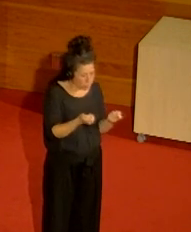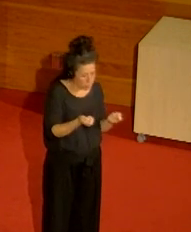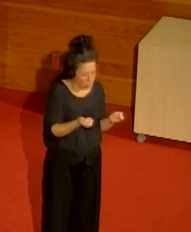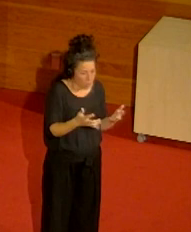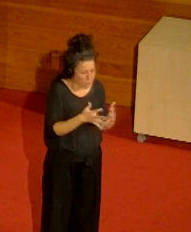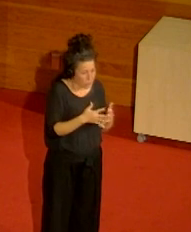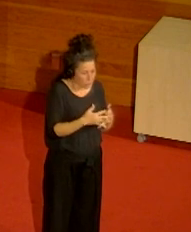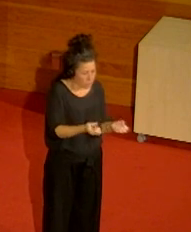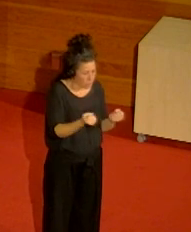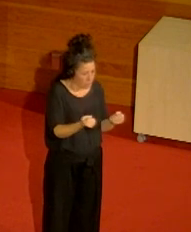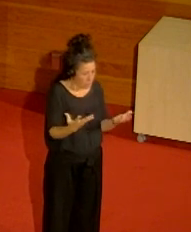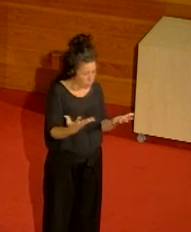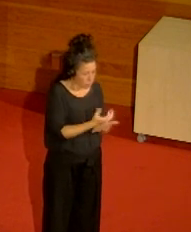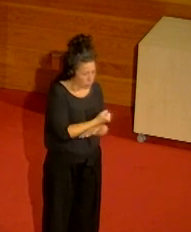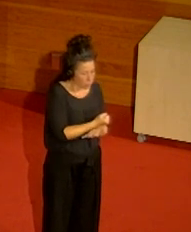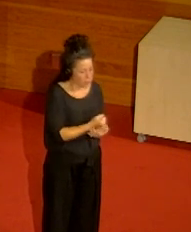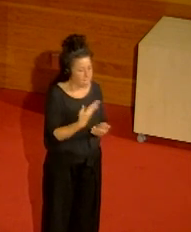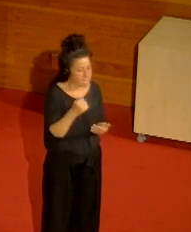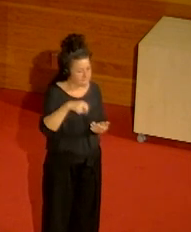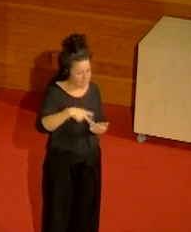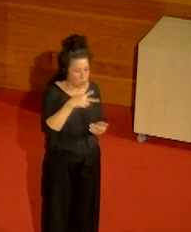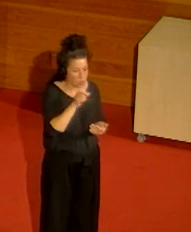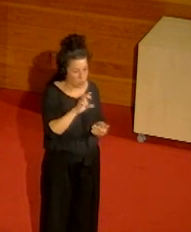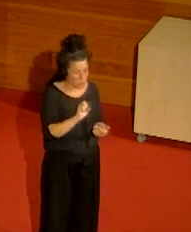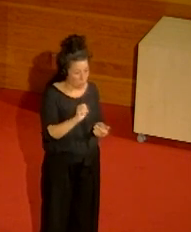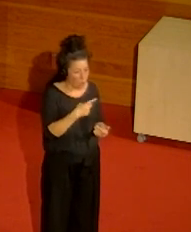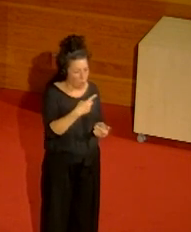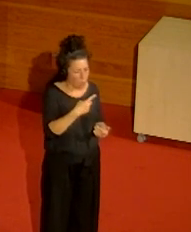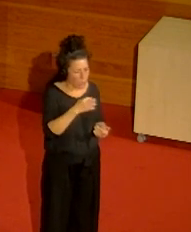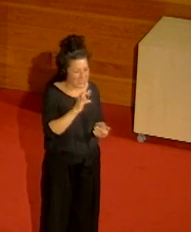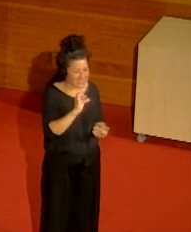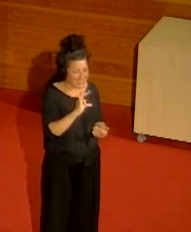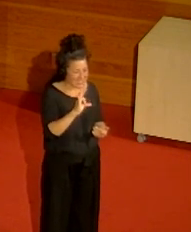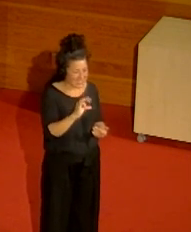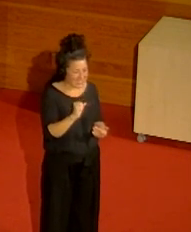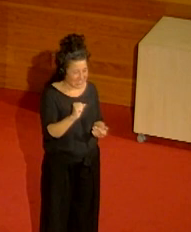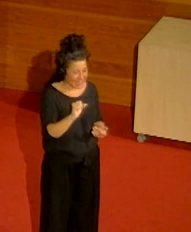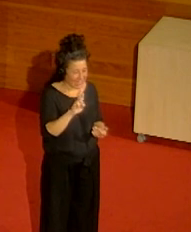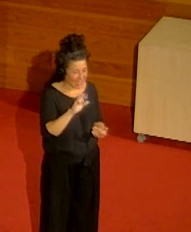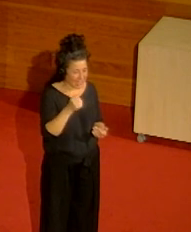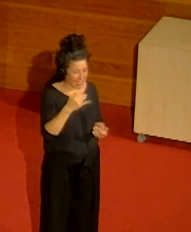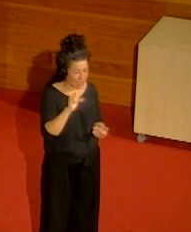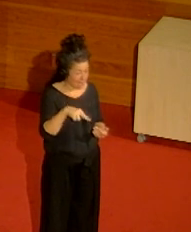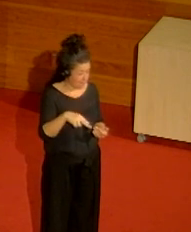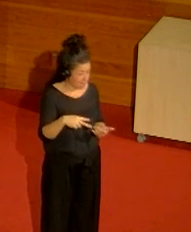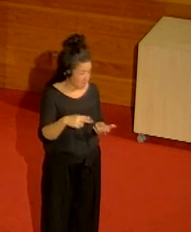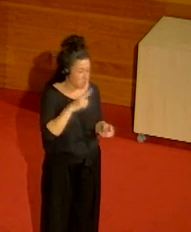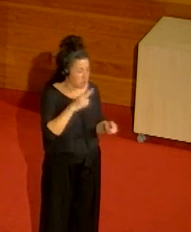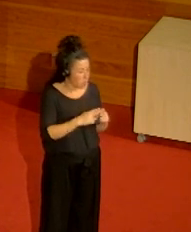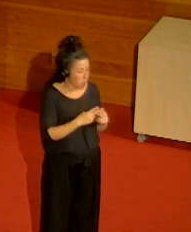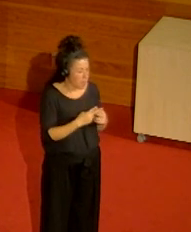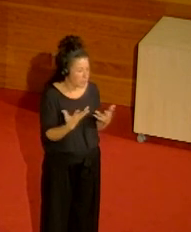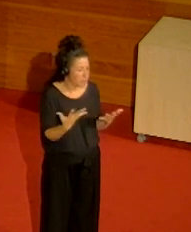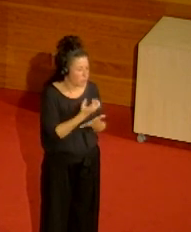Supongo que le sonaba murió y hemos hablado de él o goldenor incluso isaacán que creo que son nombres que a todo el mundo que sigue un poco la realidad